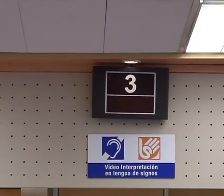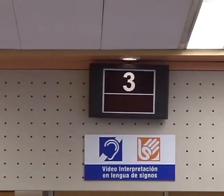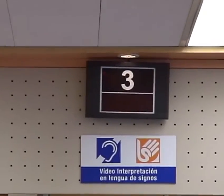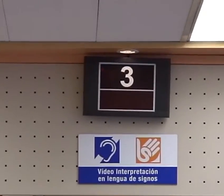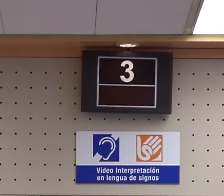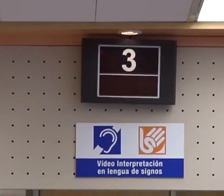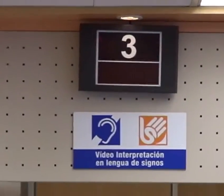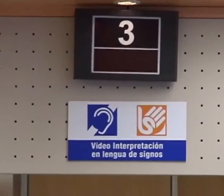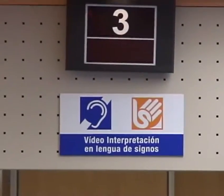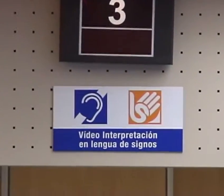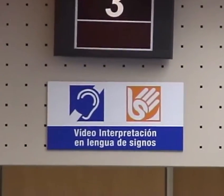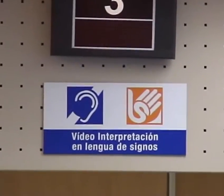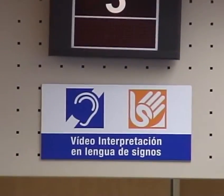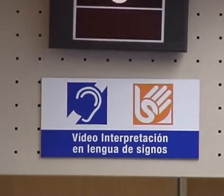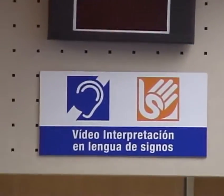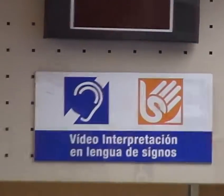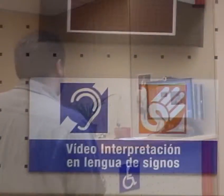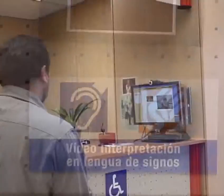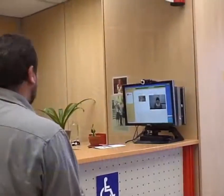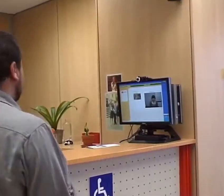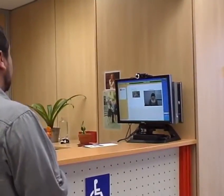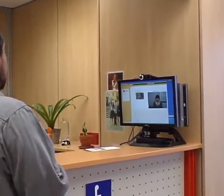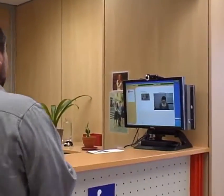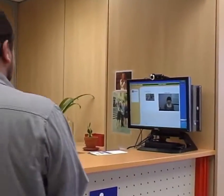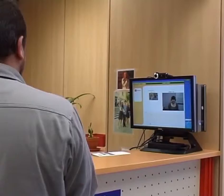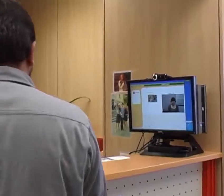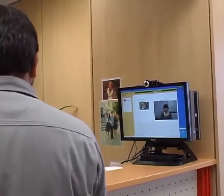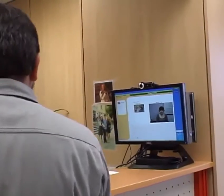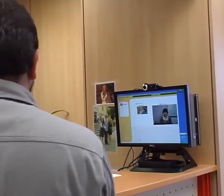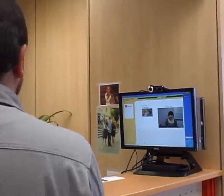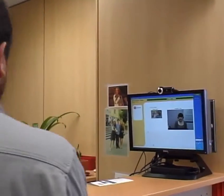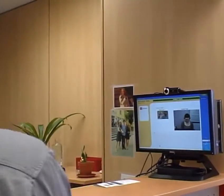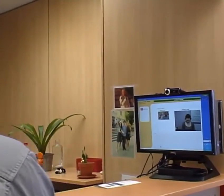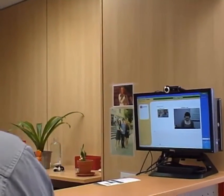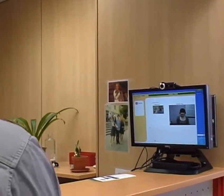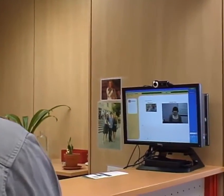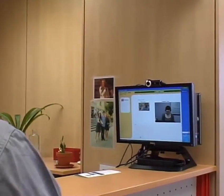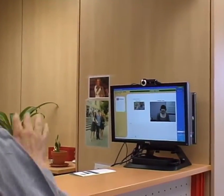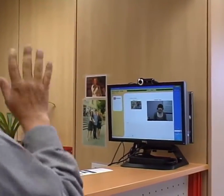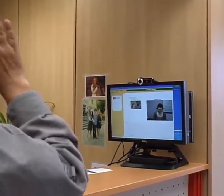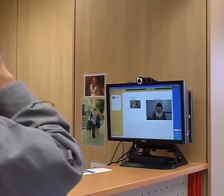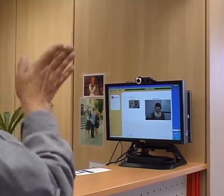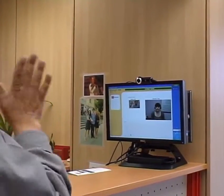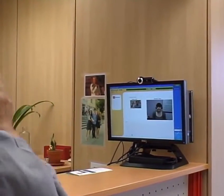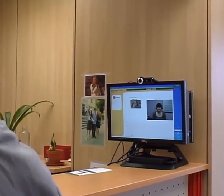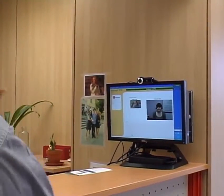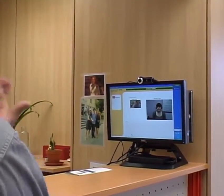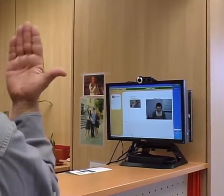intérprete de signos traduce a la persona que está encargada de solucionar los problemas a todos los ciudadanos. Esto